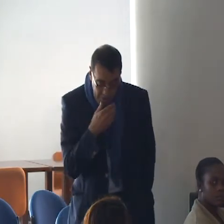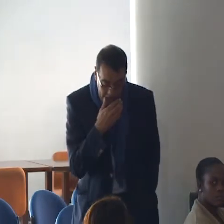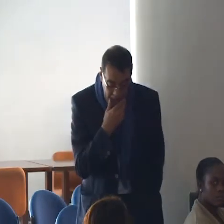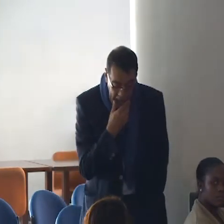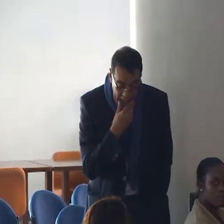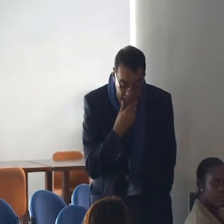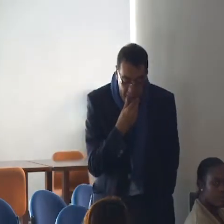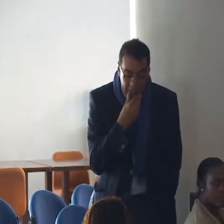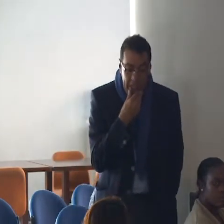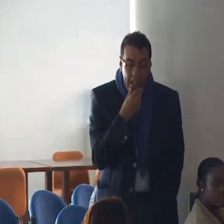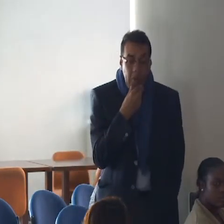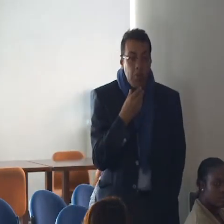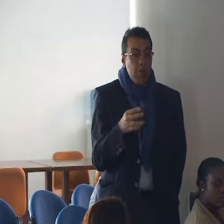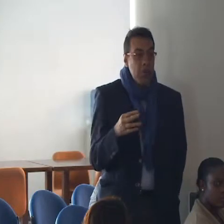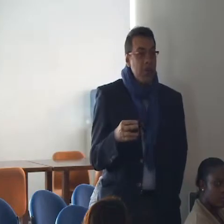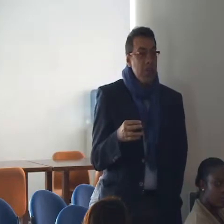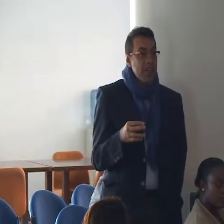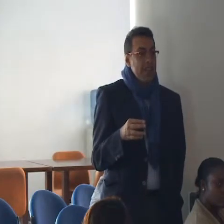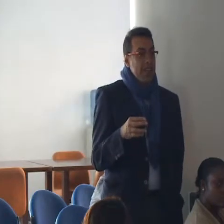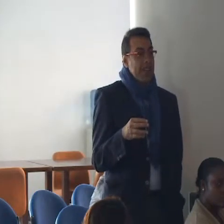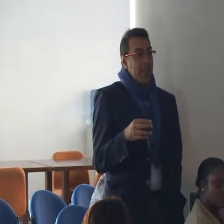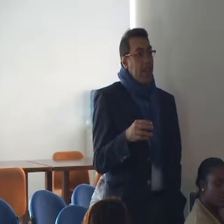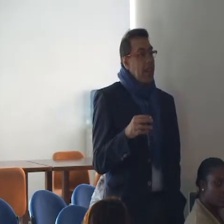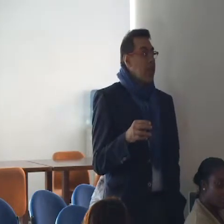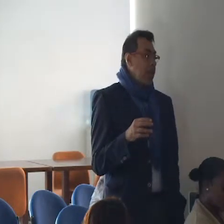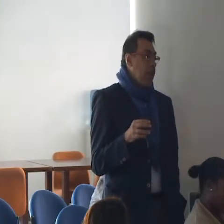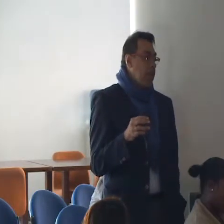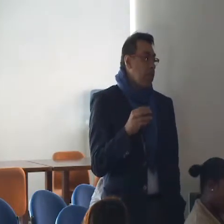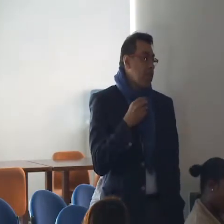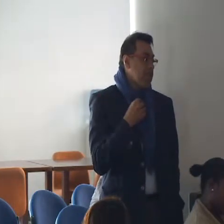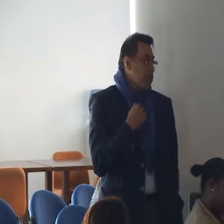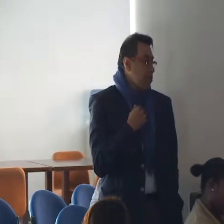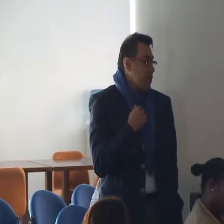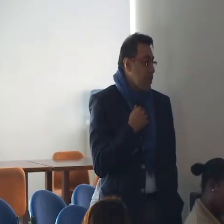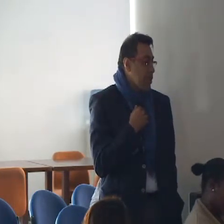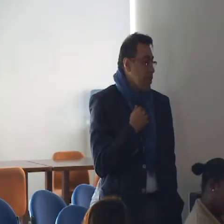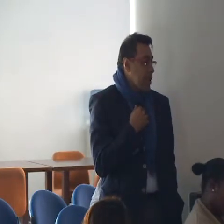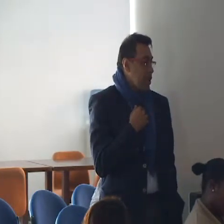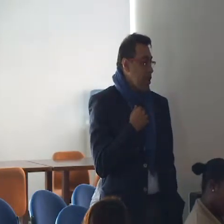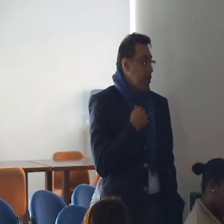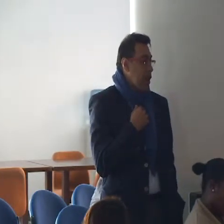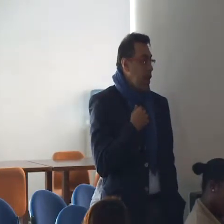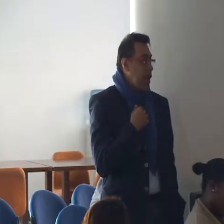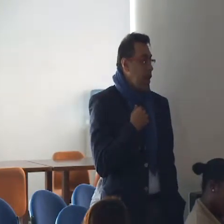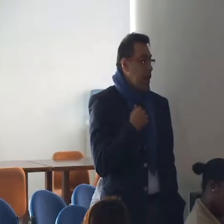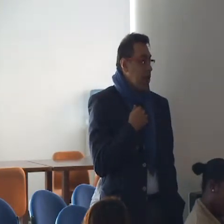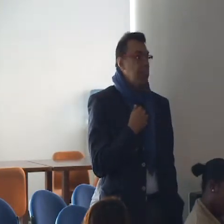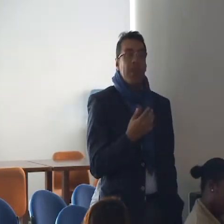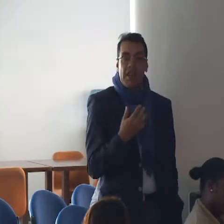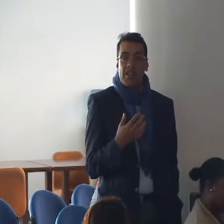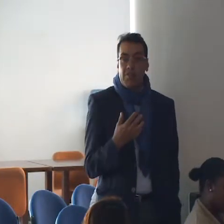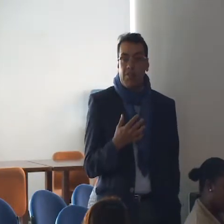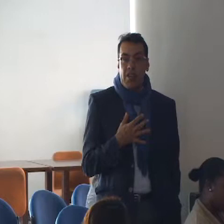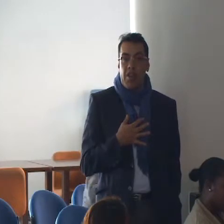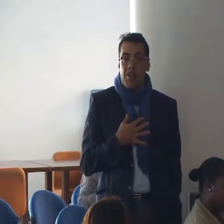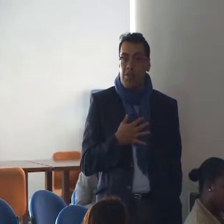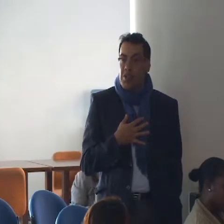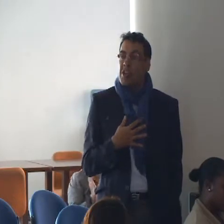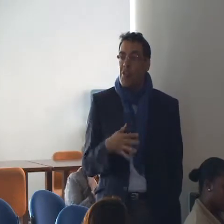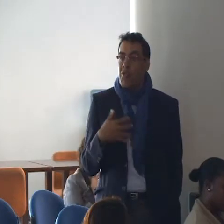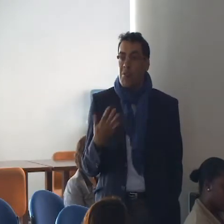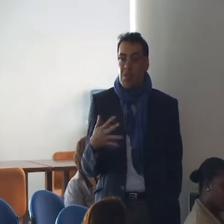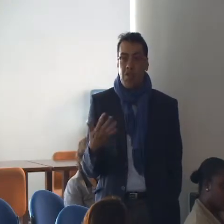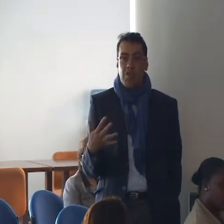en la intervención de la doctora Zoraida. Uno es que el trabajo con comunicación aumentativa alternativa empieza